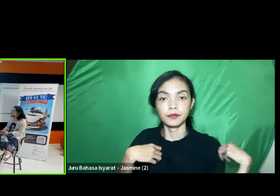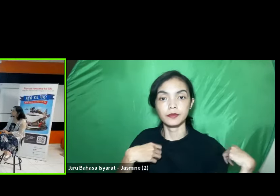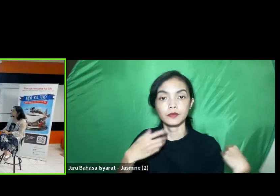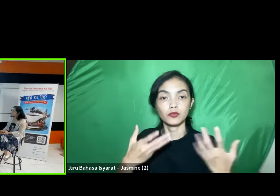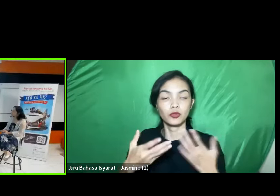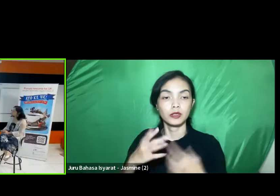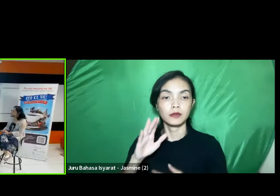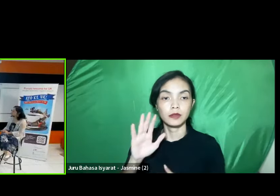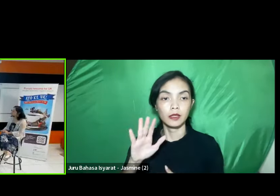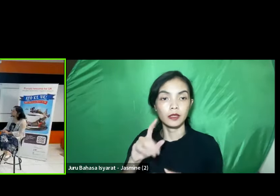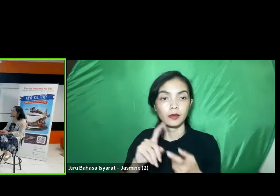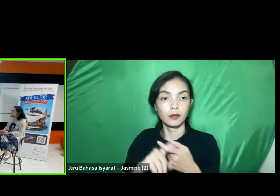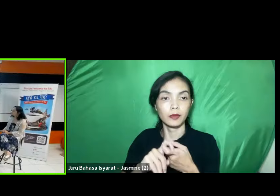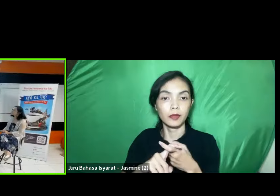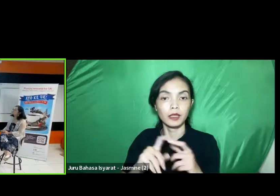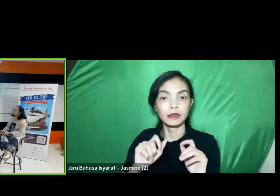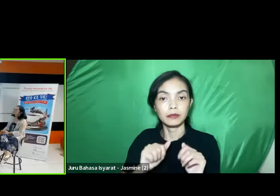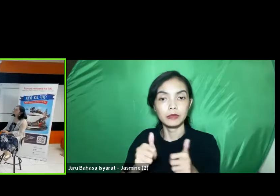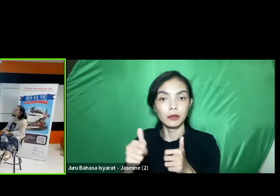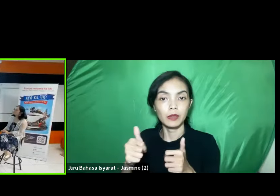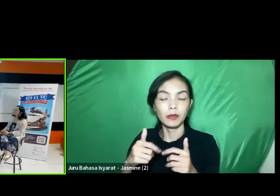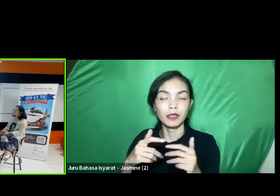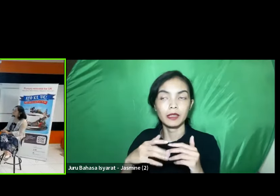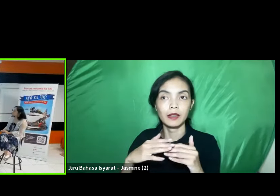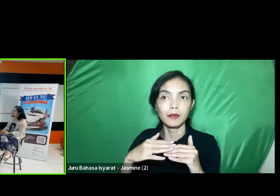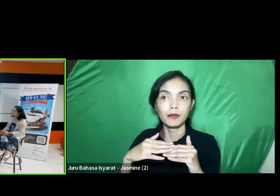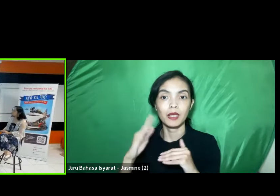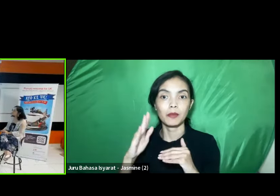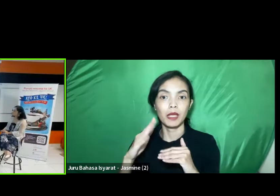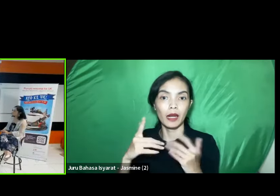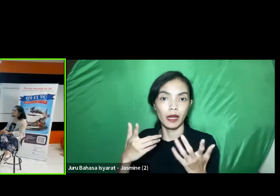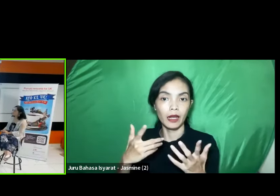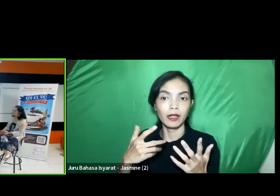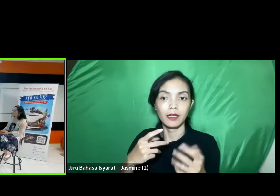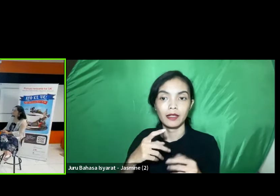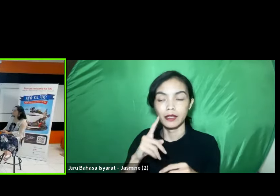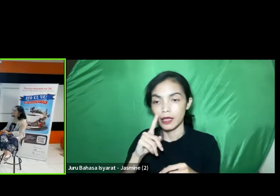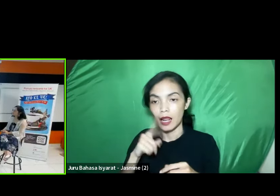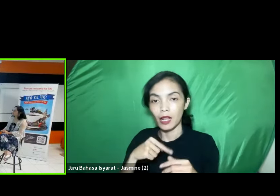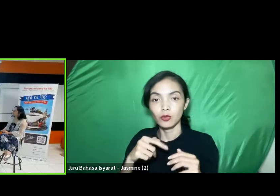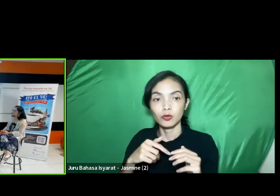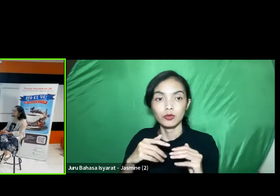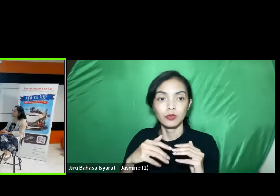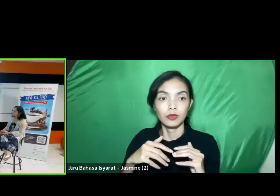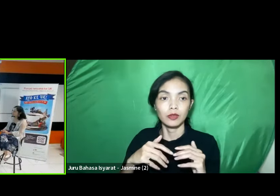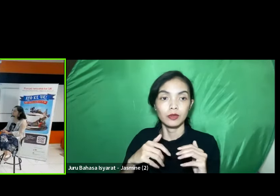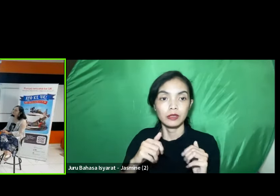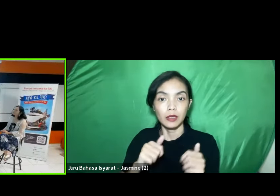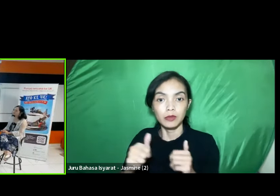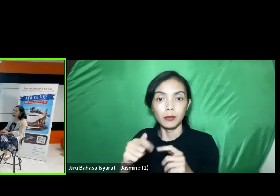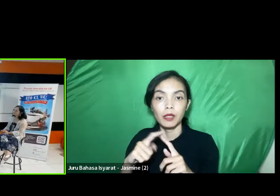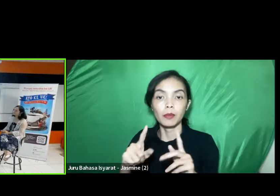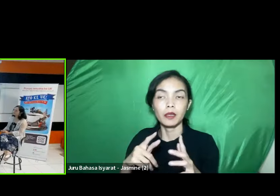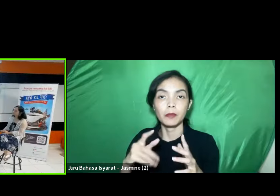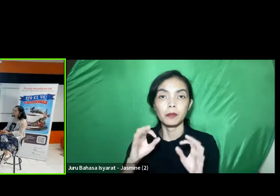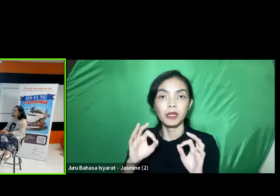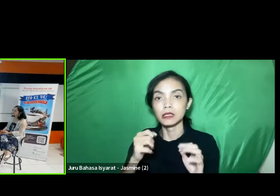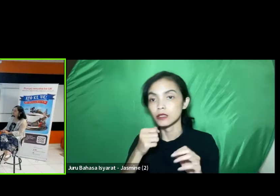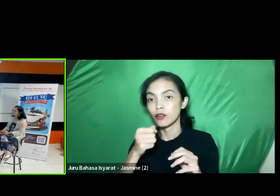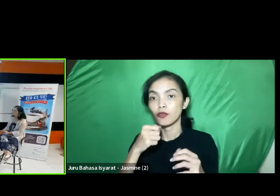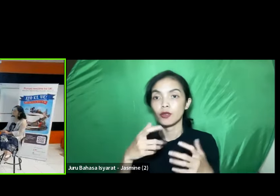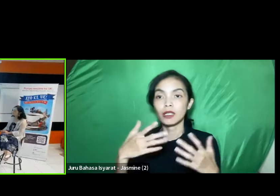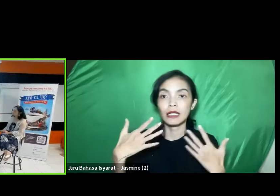teman-teman ini over prepare ya terlalu menyiapkan sampai nanti enggak rileks waktu wawancara dan